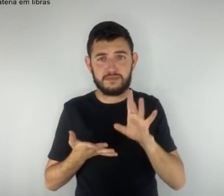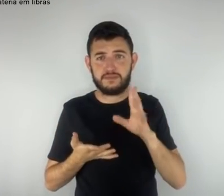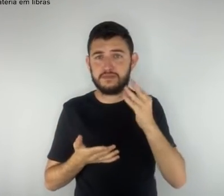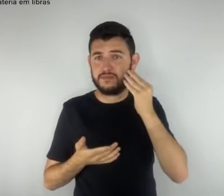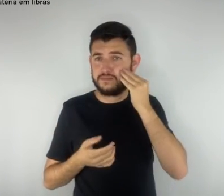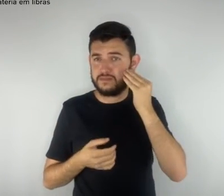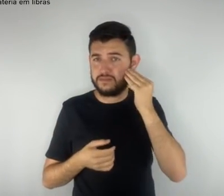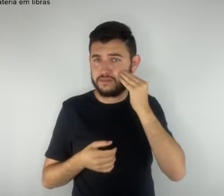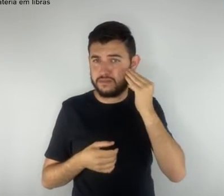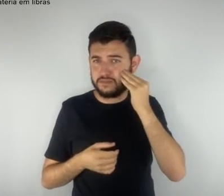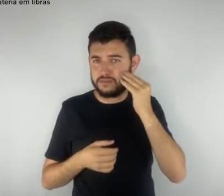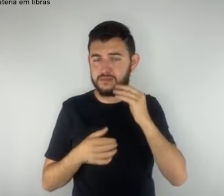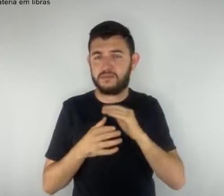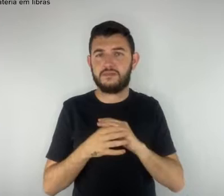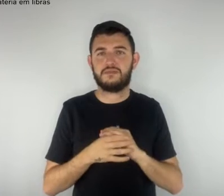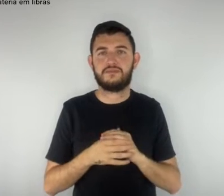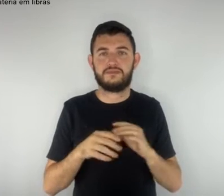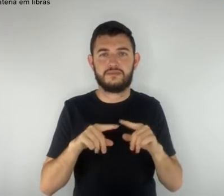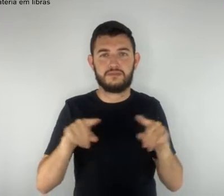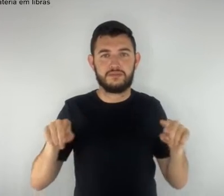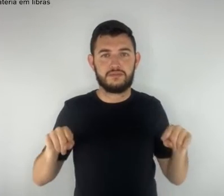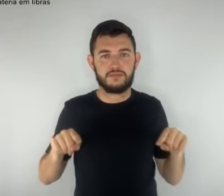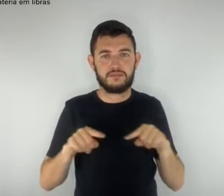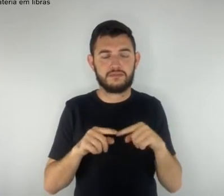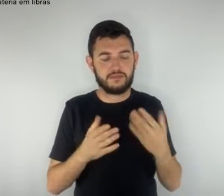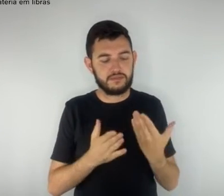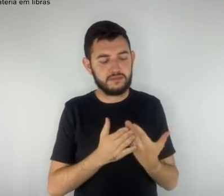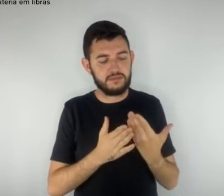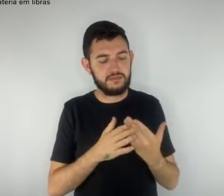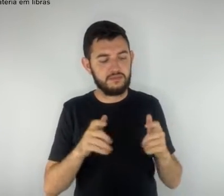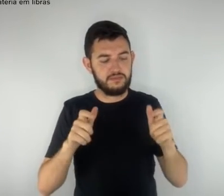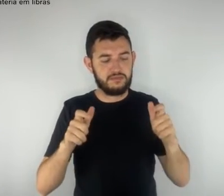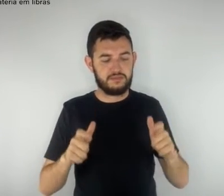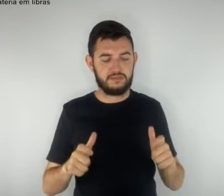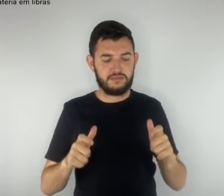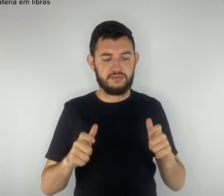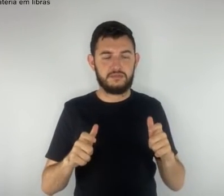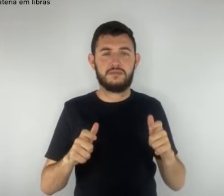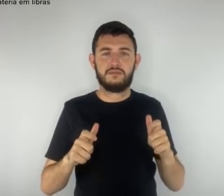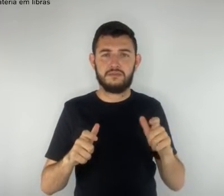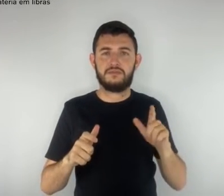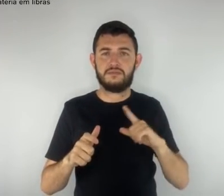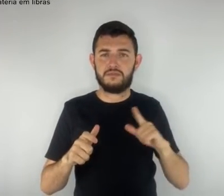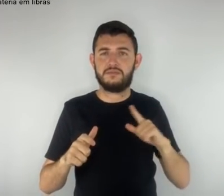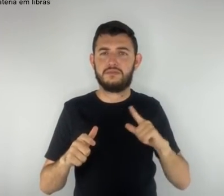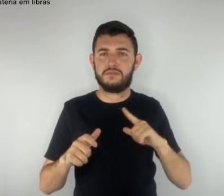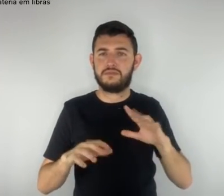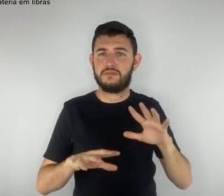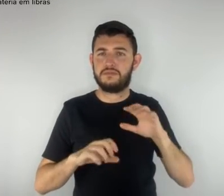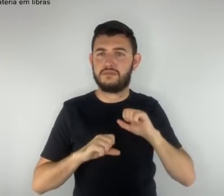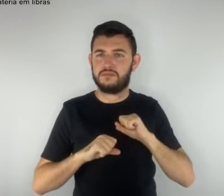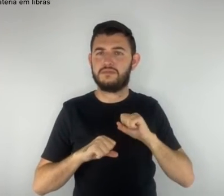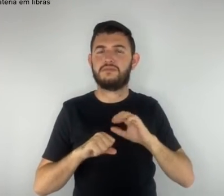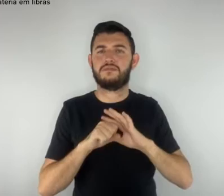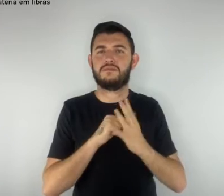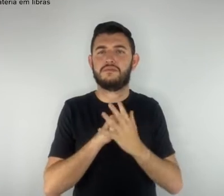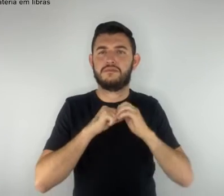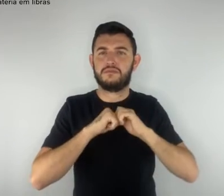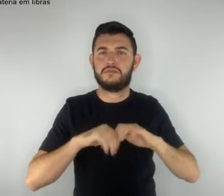de aula são espaços que favorecem muito a transmissão por reunir grande quantidade de pessoas em